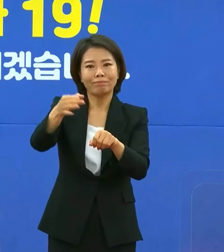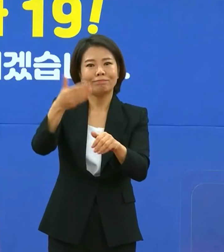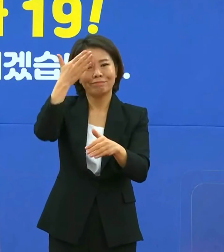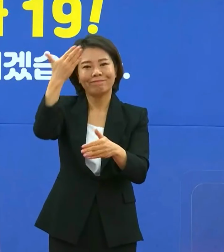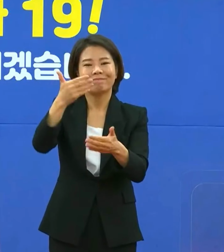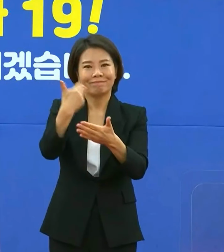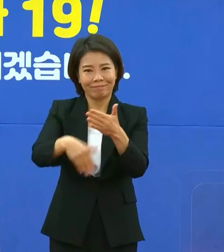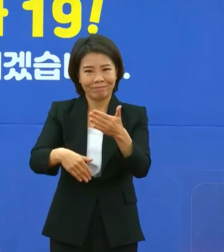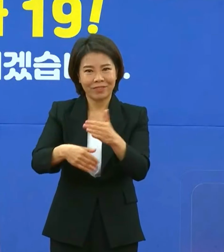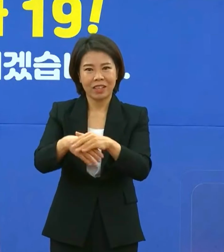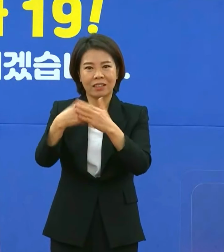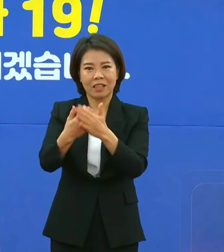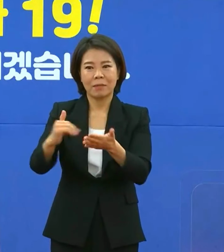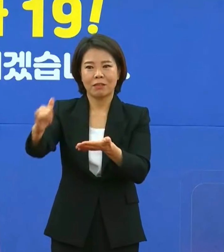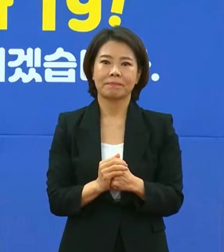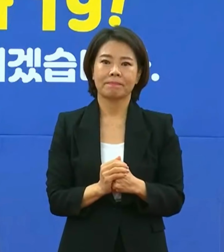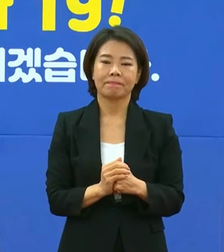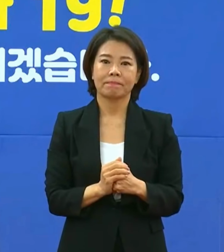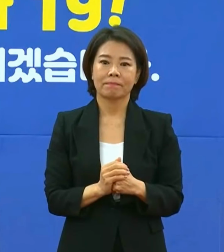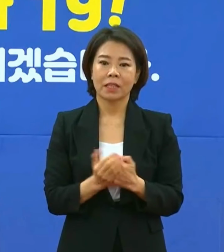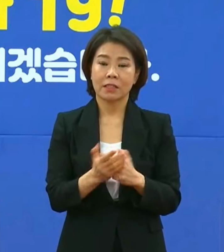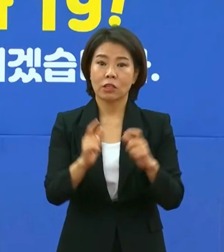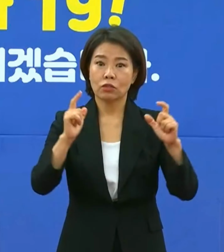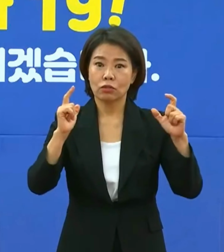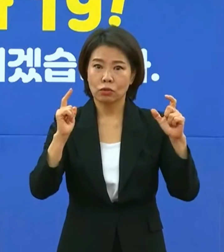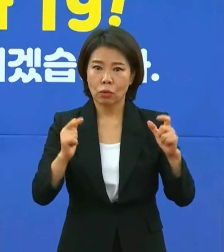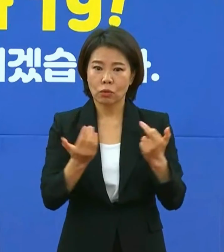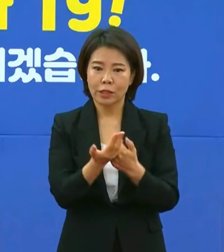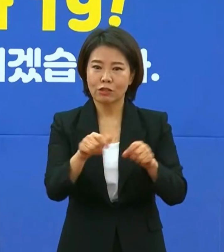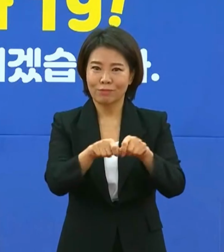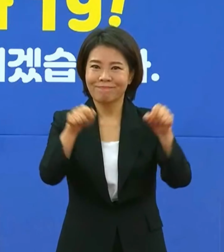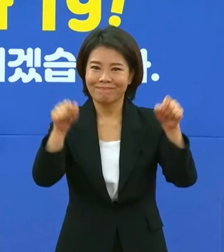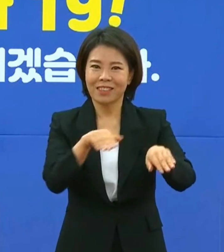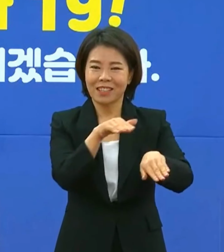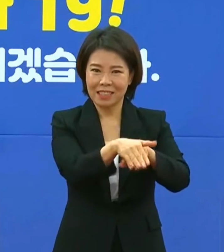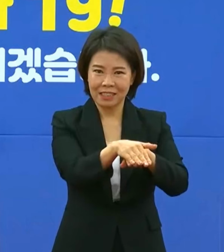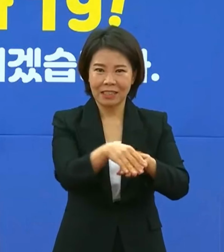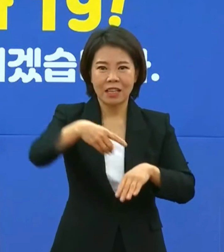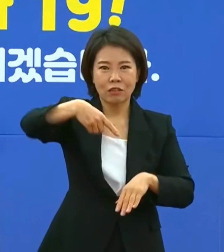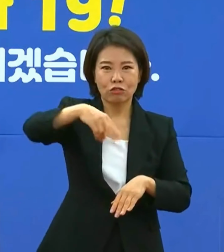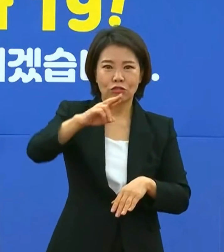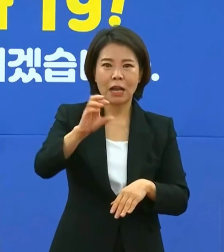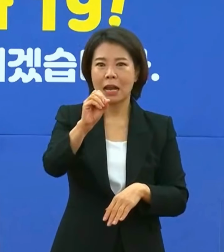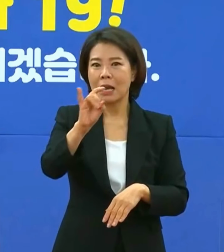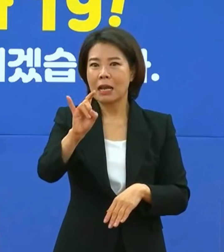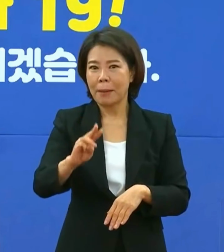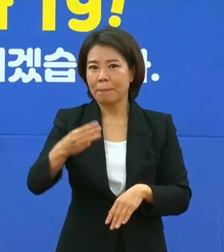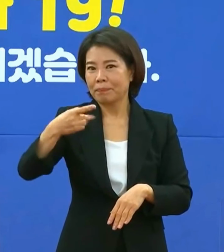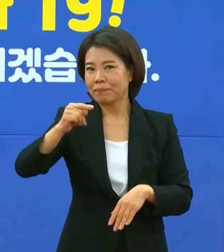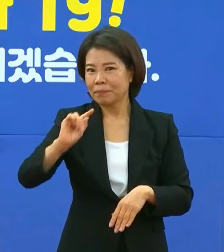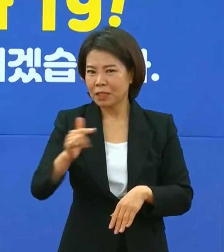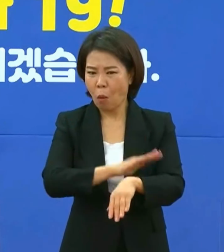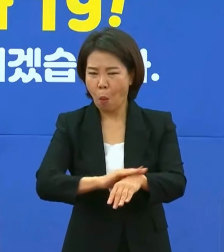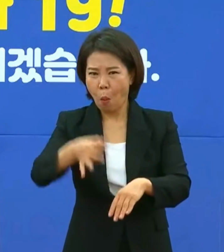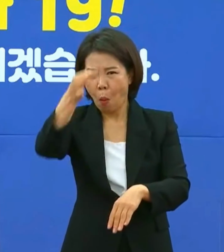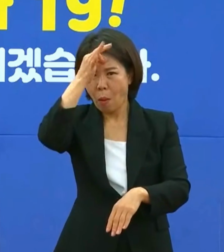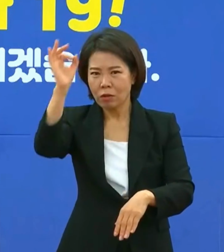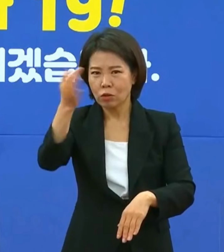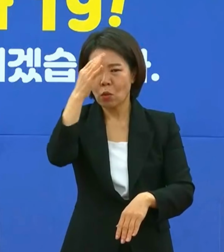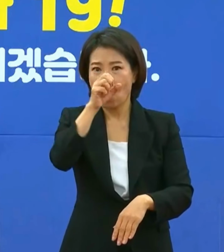입국 규제가 유해가 됩니다 우리도 오는 재주 0 전자 출입 명부 제주 안심 구도의 뛰는 고동 하루 백신